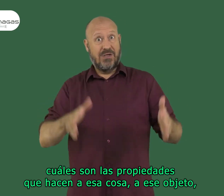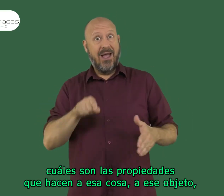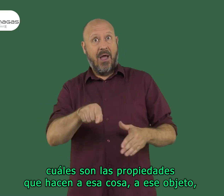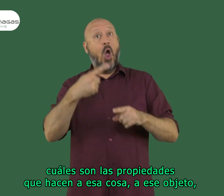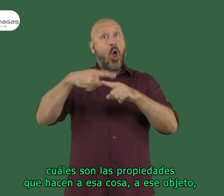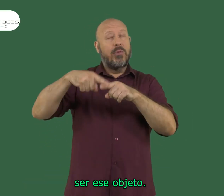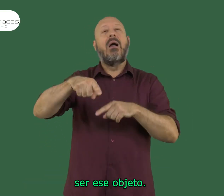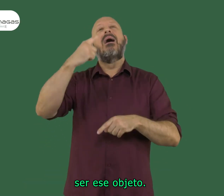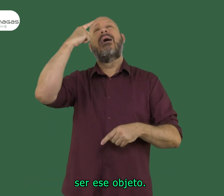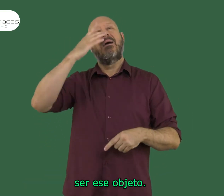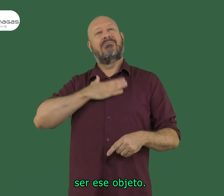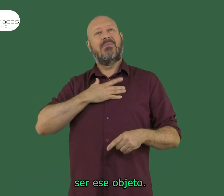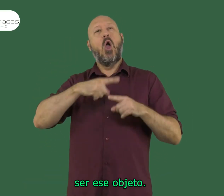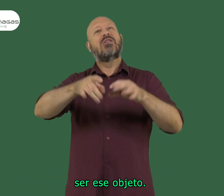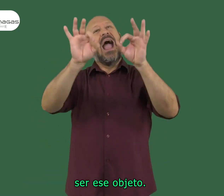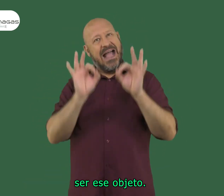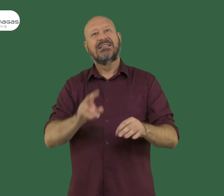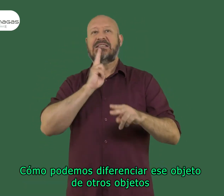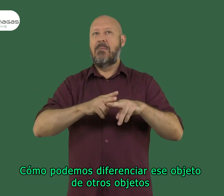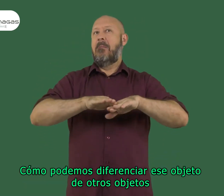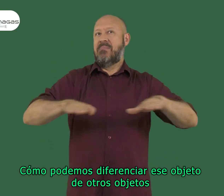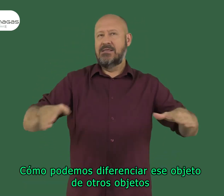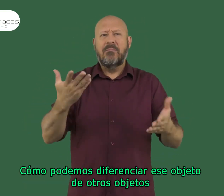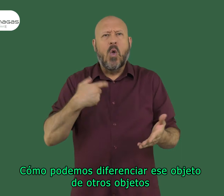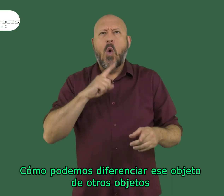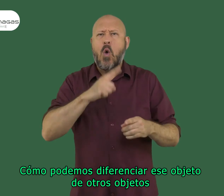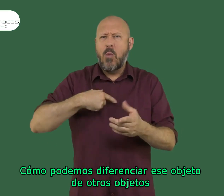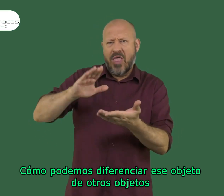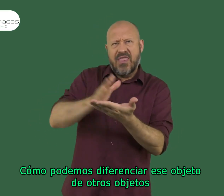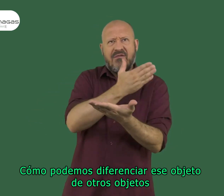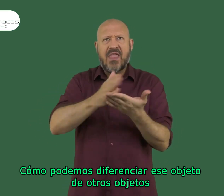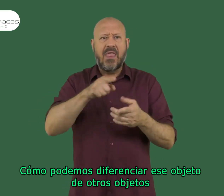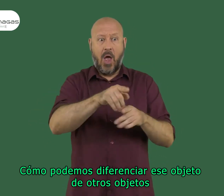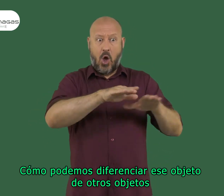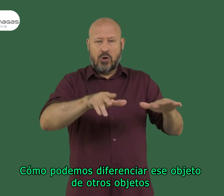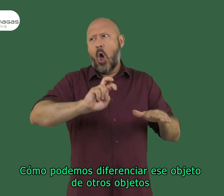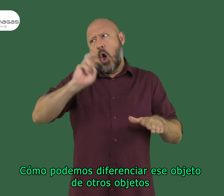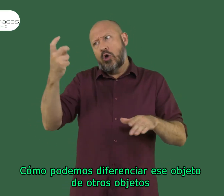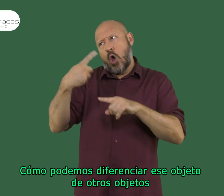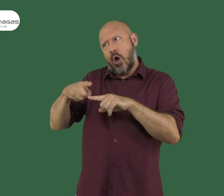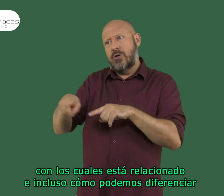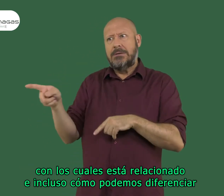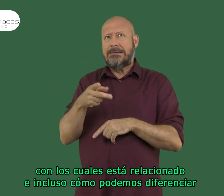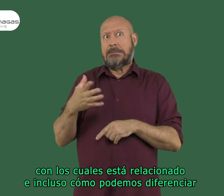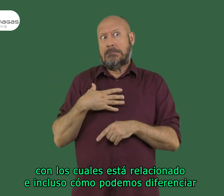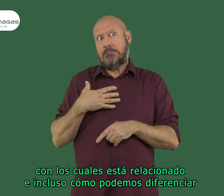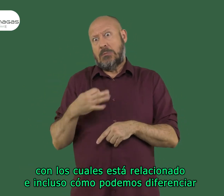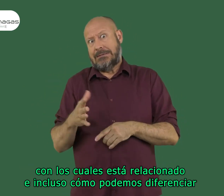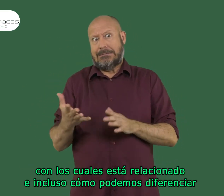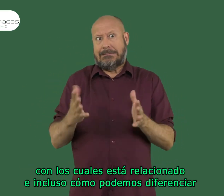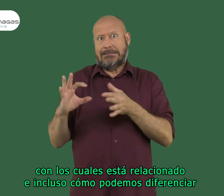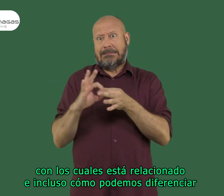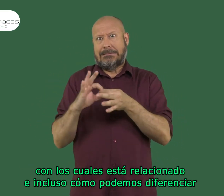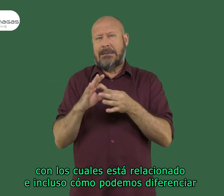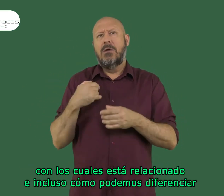a ese objeto, ser ese objeto. ¿Cómo podemos diferenciar ese objeto de otros objetos con los cuales